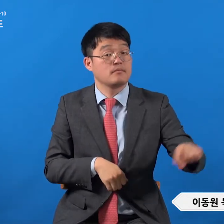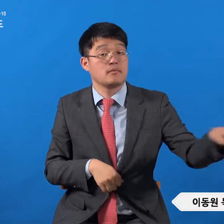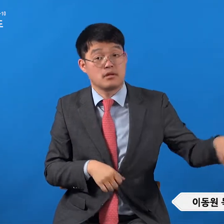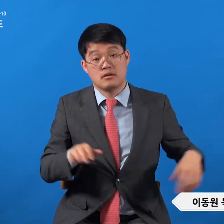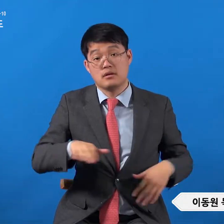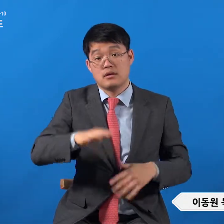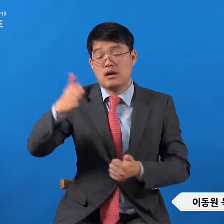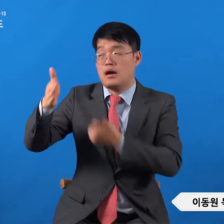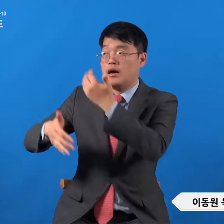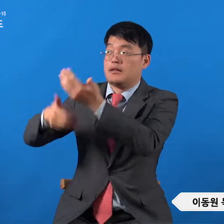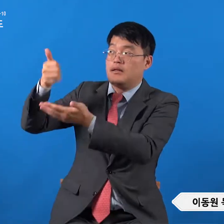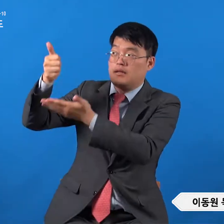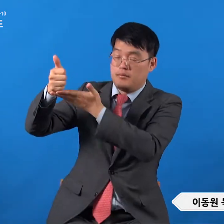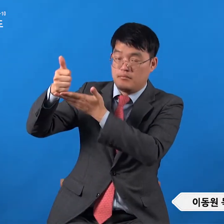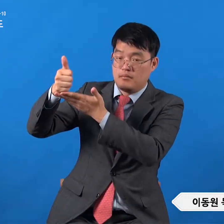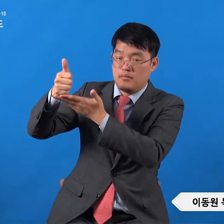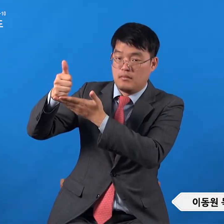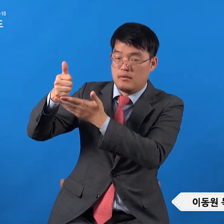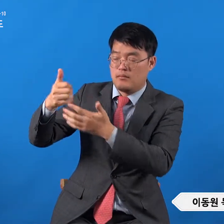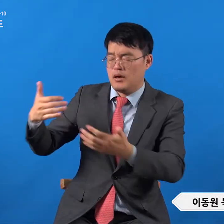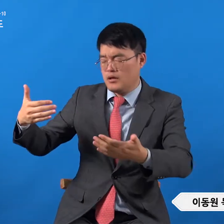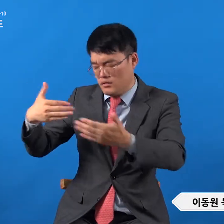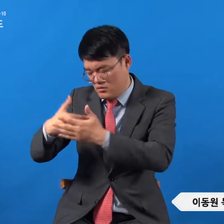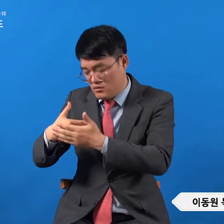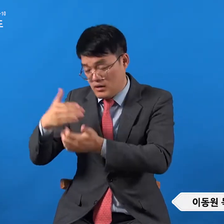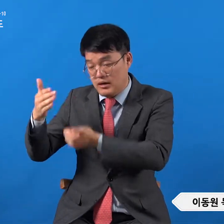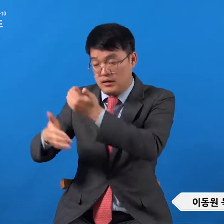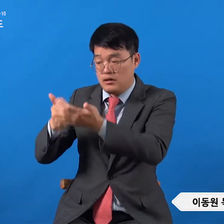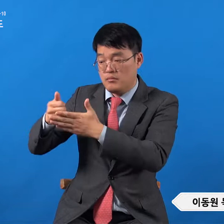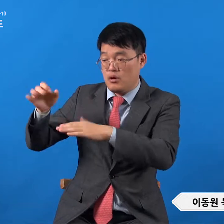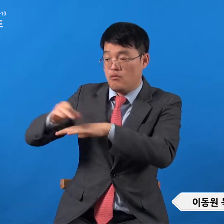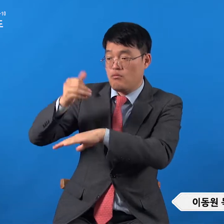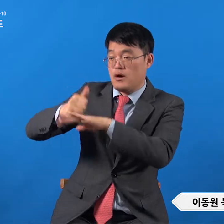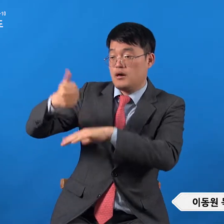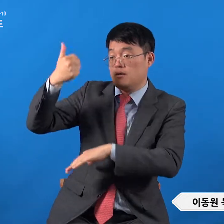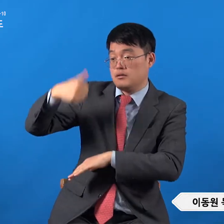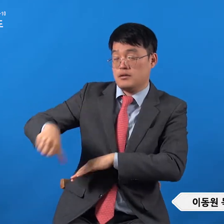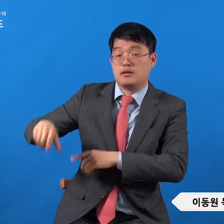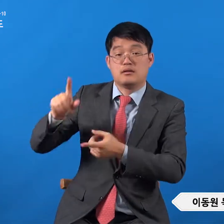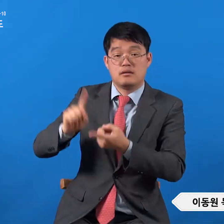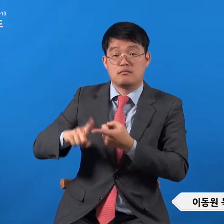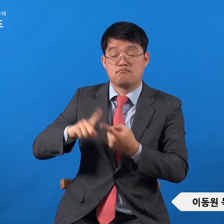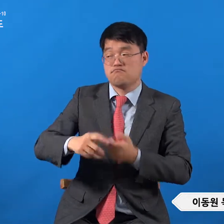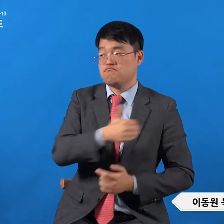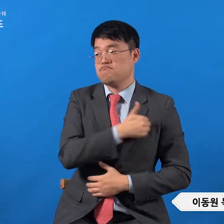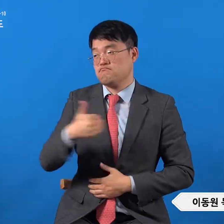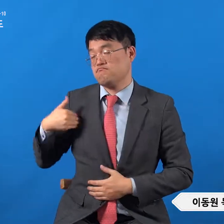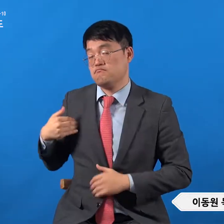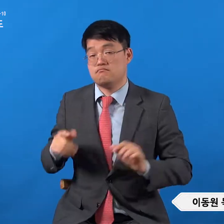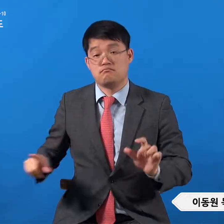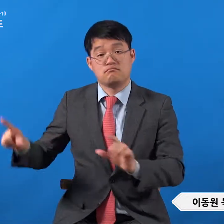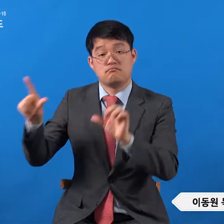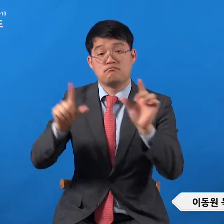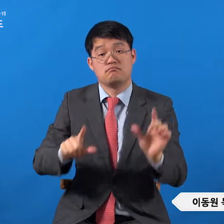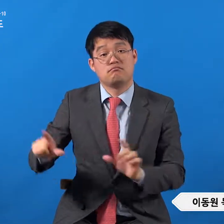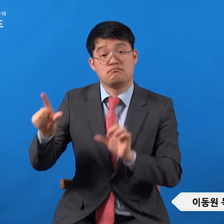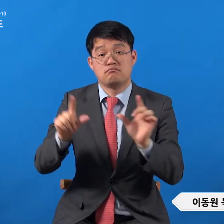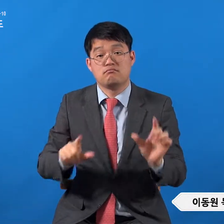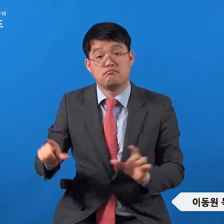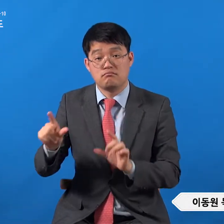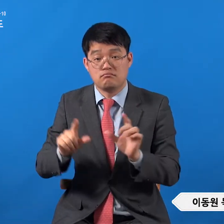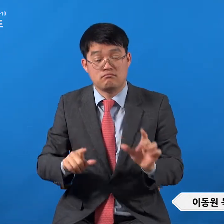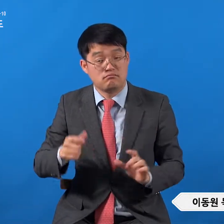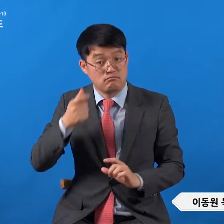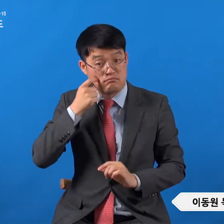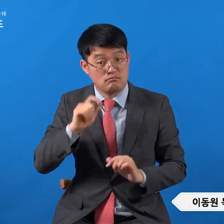이것들이 우리가 하나님의 품에 안겨 하나님의 왕자답게, 하나님의 자녀답게 당당하게 살아가는 그 길을 막고